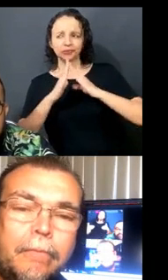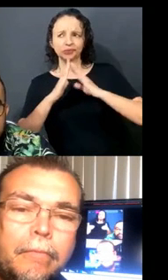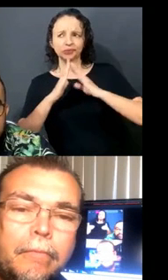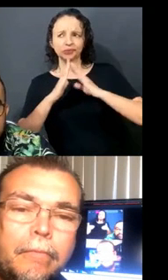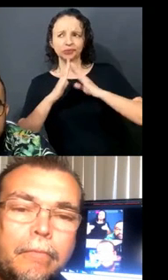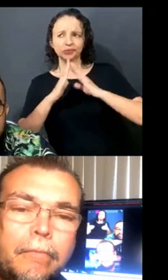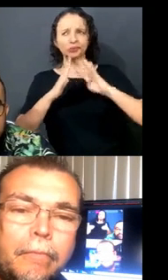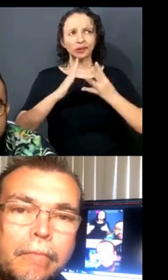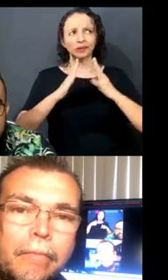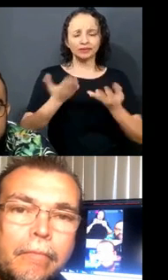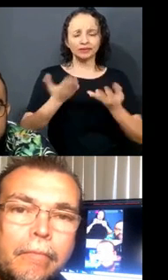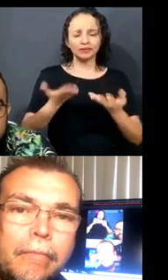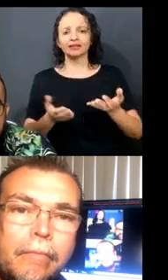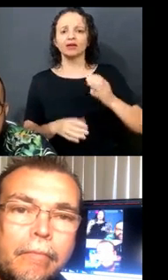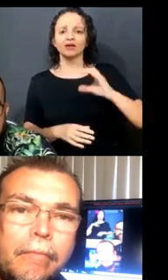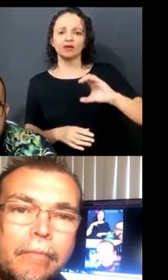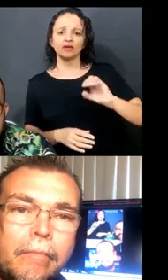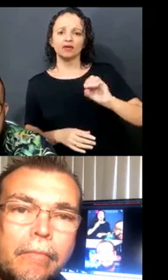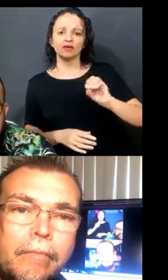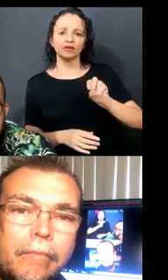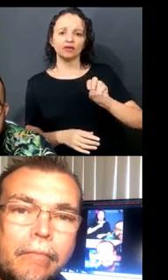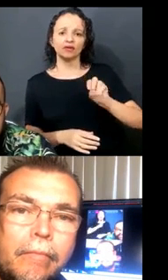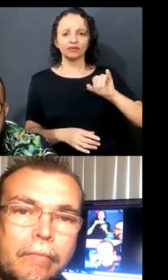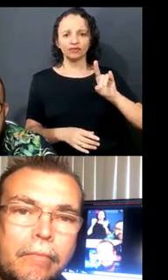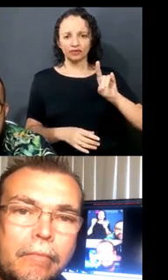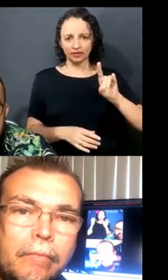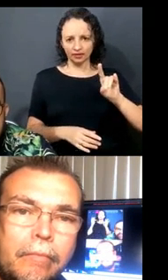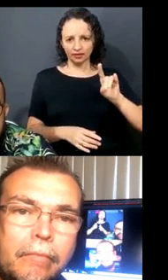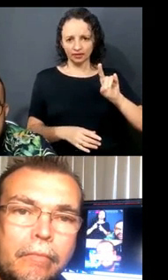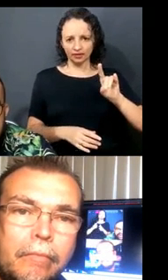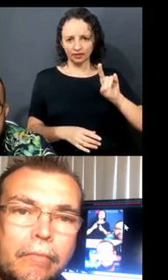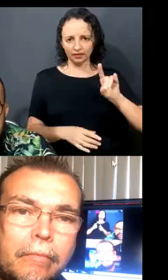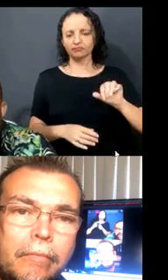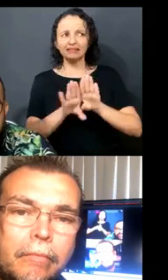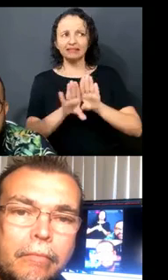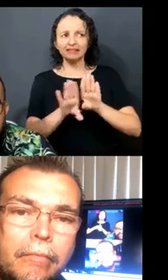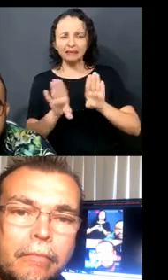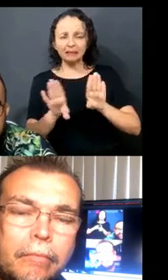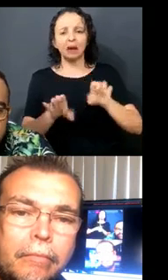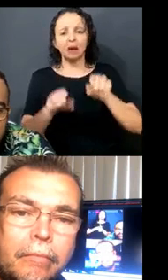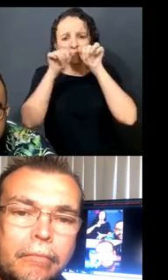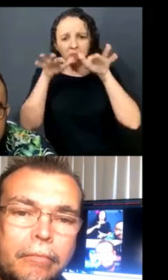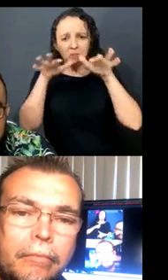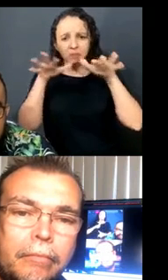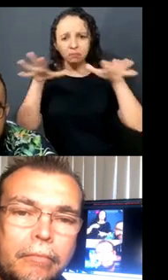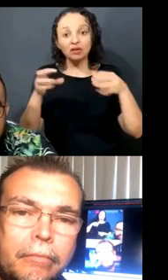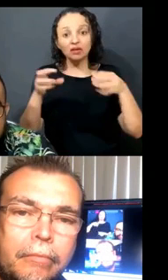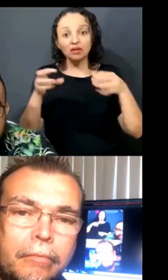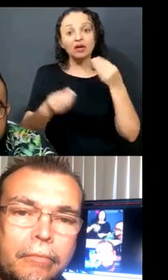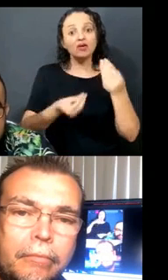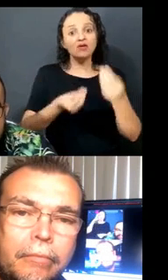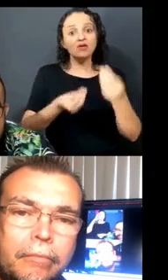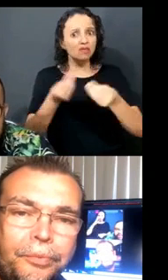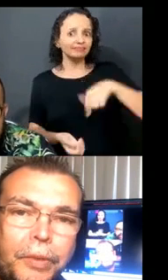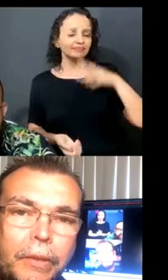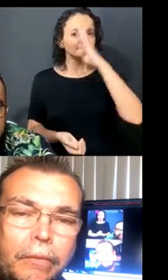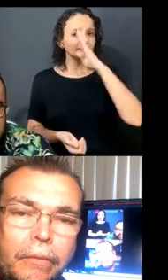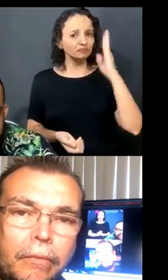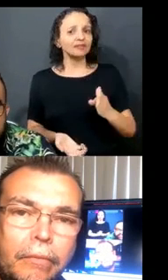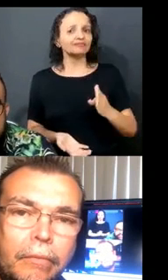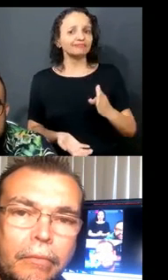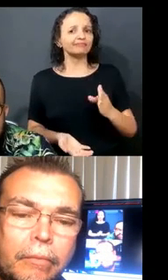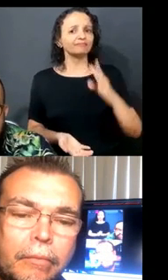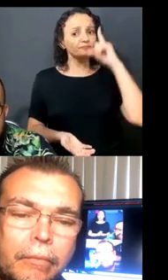de Covid, dessa pandemia do vírus, né? Como está isso aí? Tá? Aqui no Brasil tem